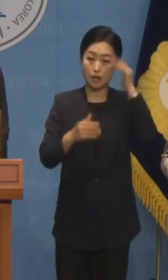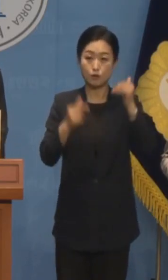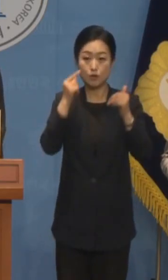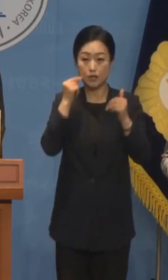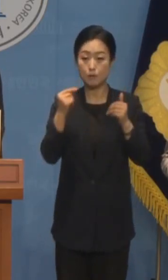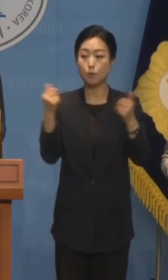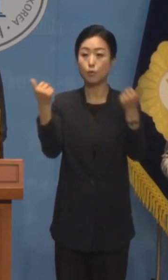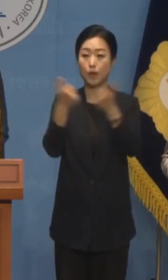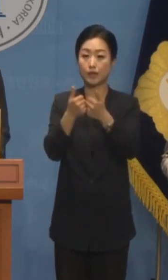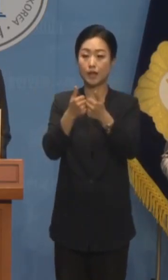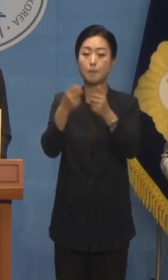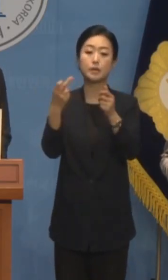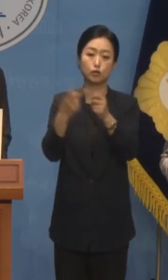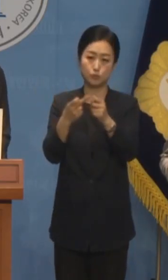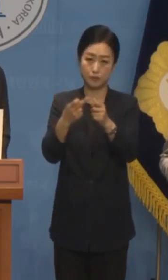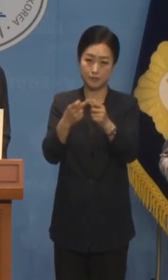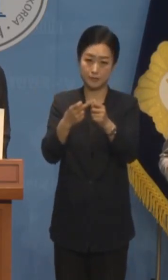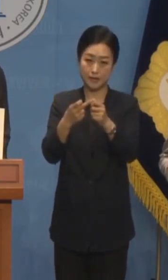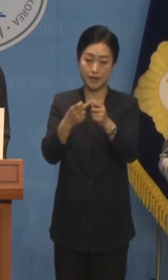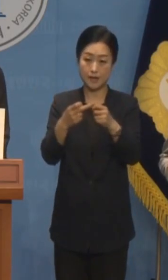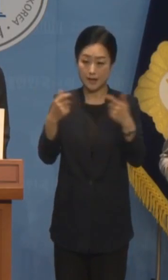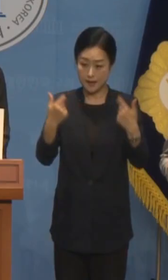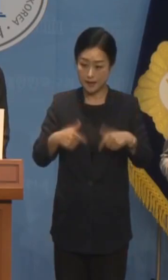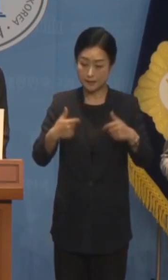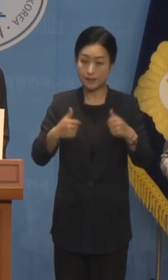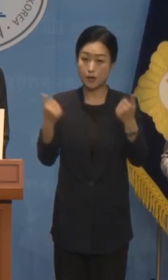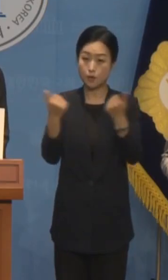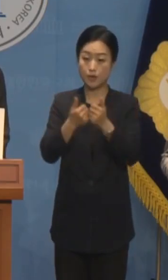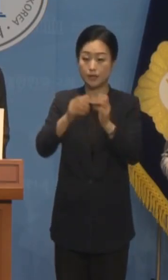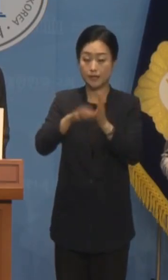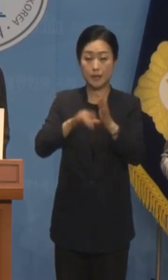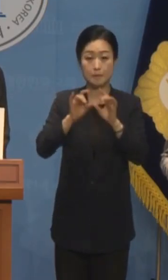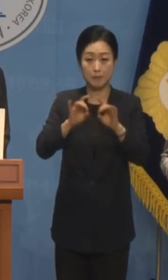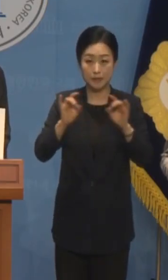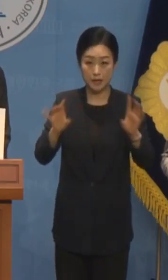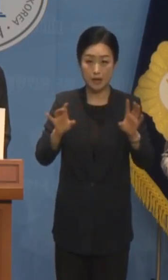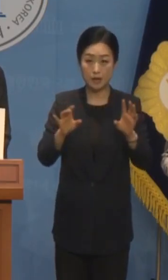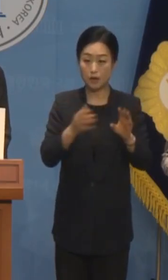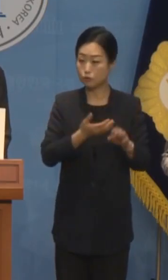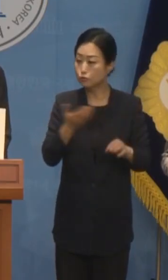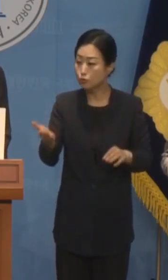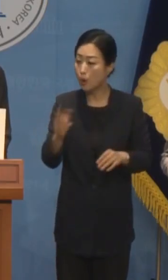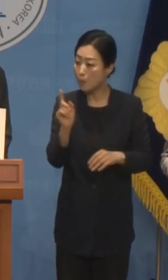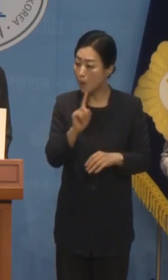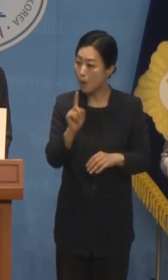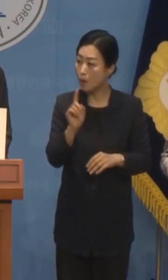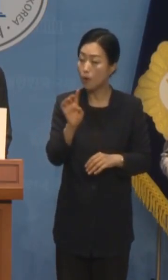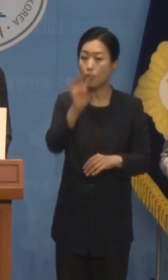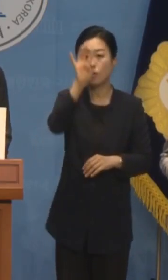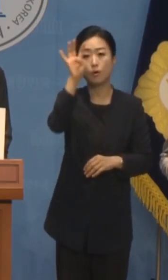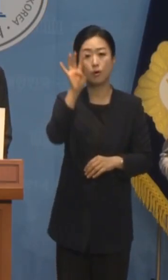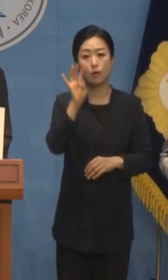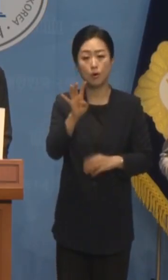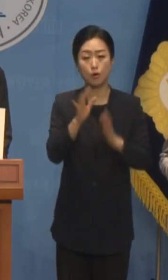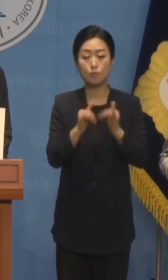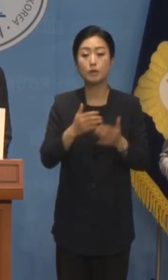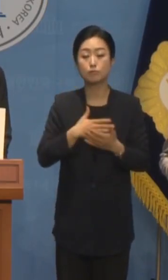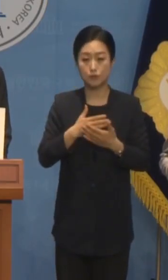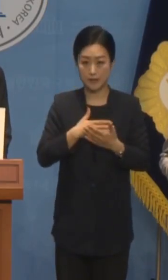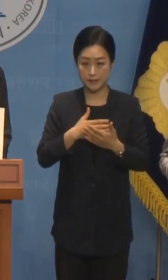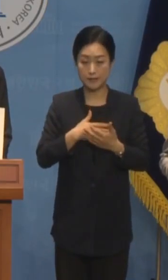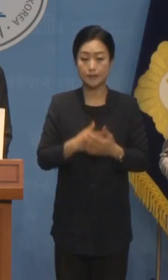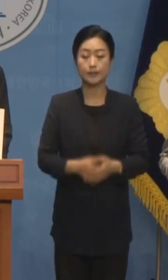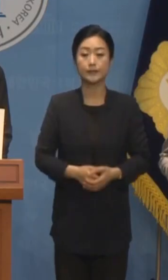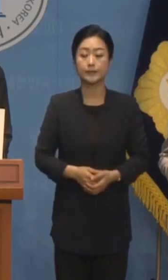정상회담이 열립니다. 매번 한일 정상회담이 열릴 때마다 이번에는 도대체 무엇을 내줄 것인가 많은 국민들이 불안해하고